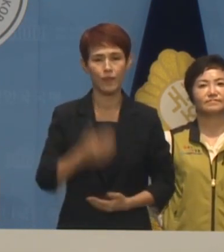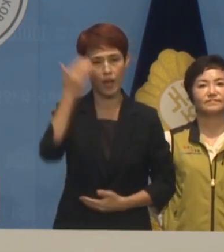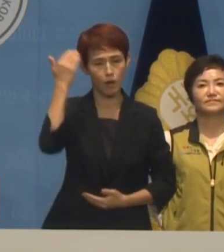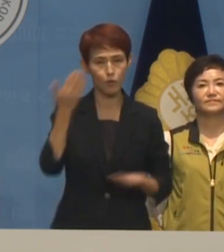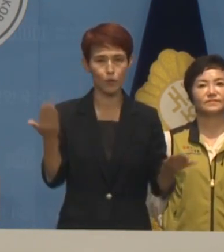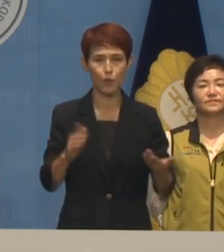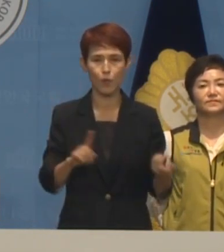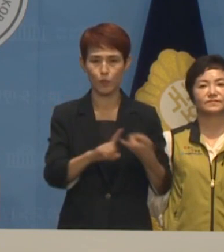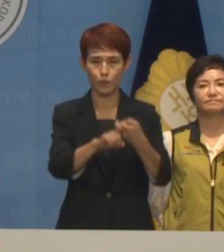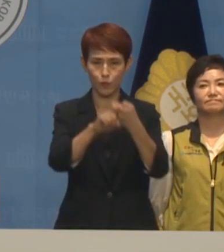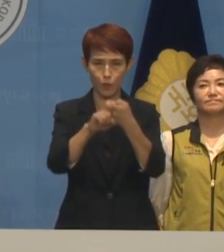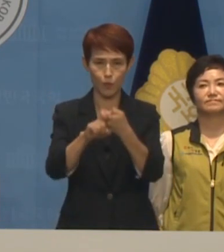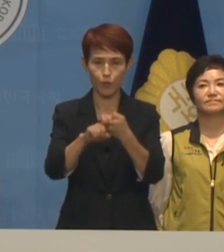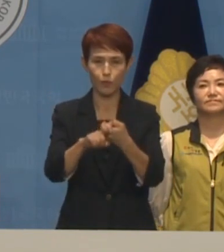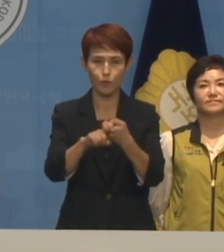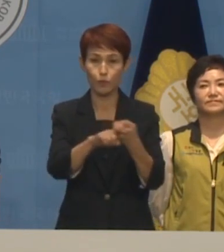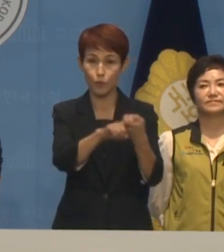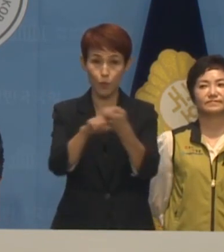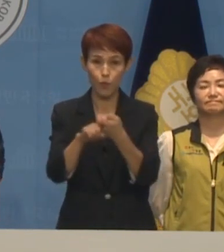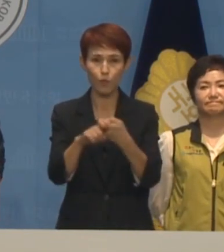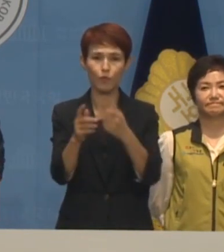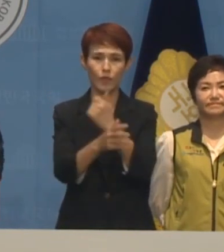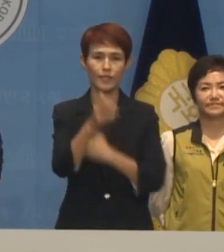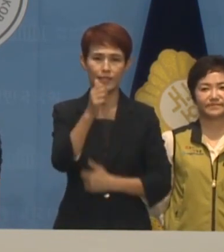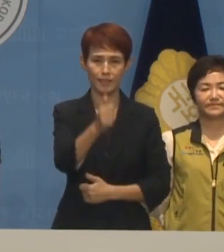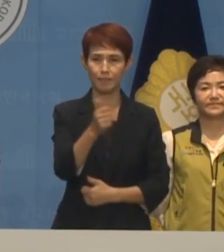한국노총 전국금융산업노동조합 김영선 위원장님,